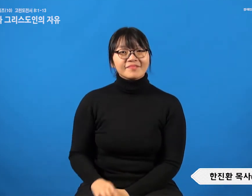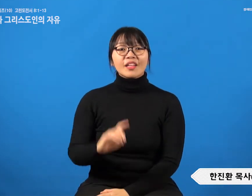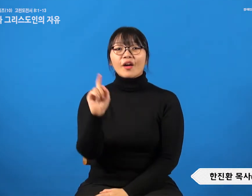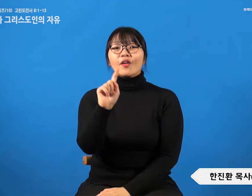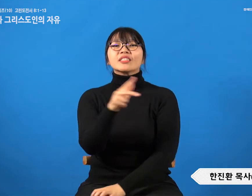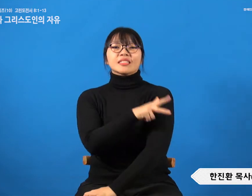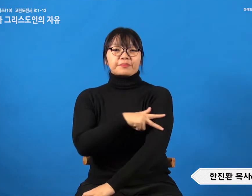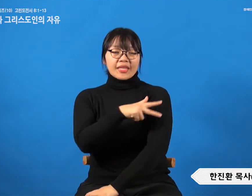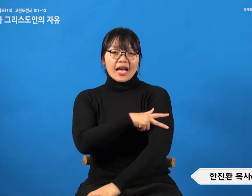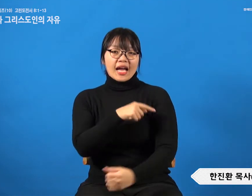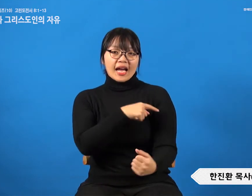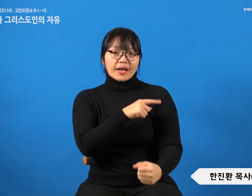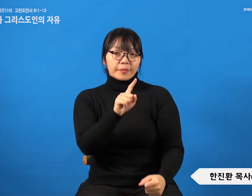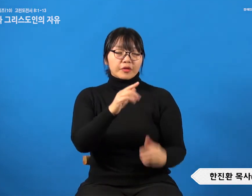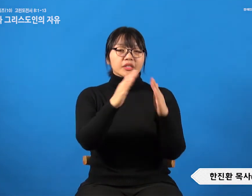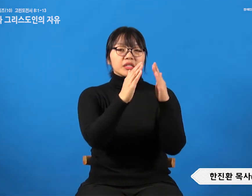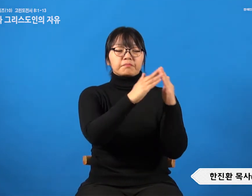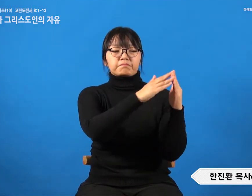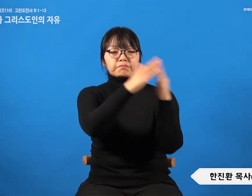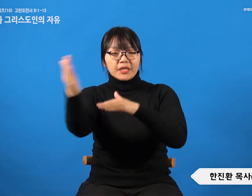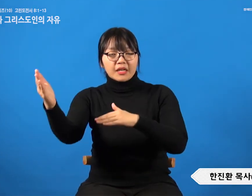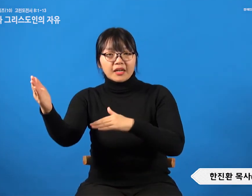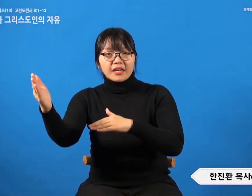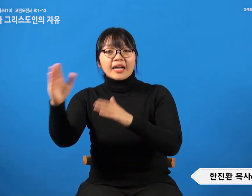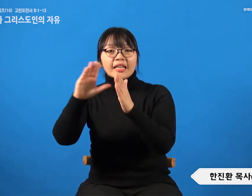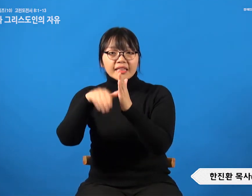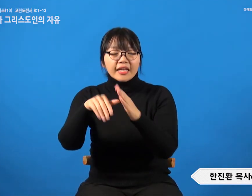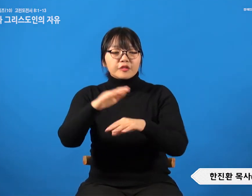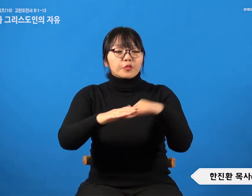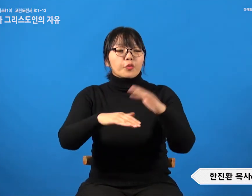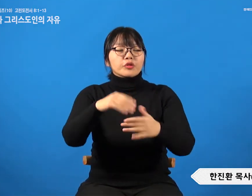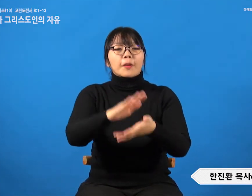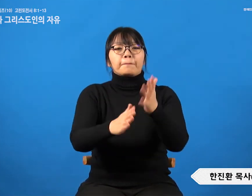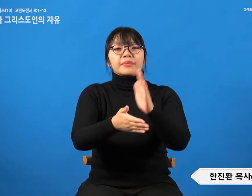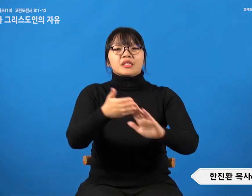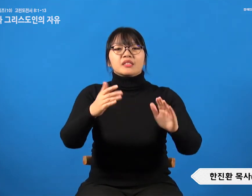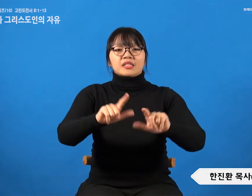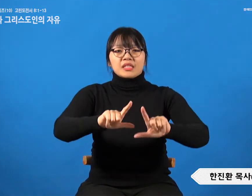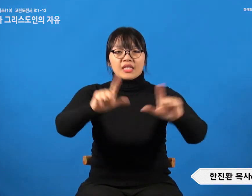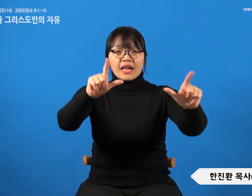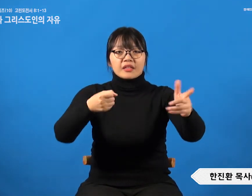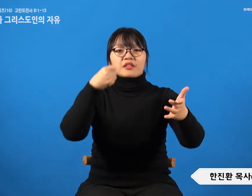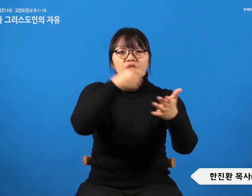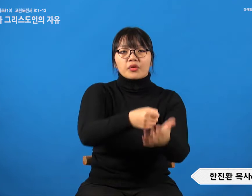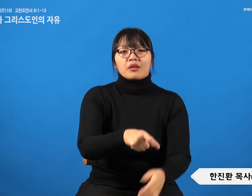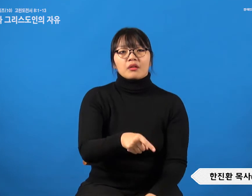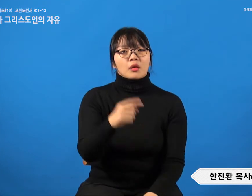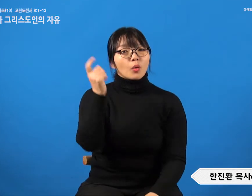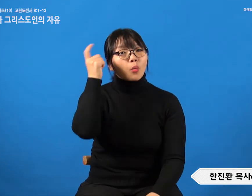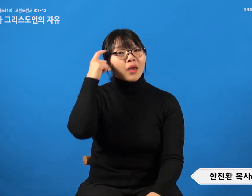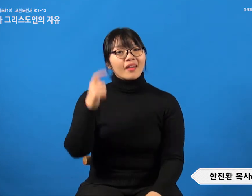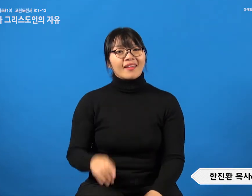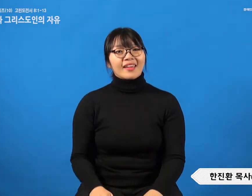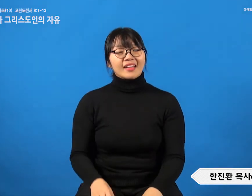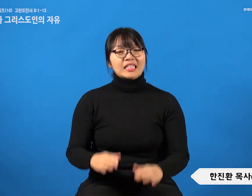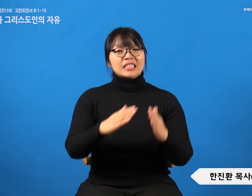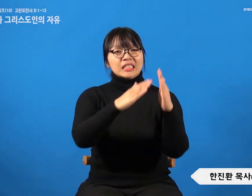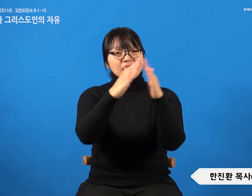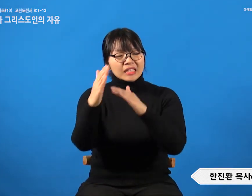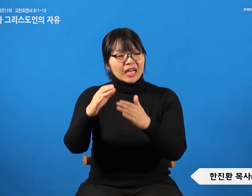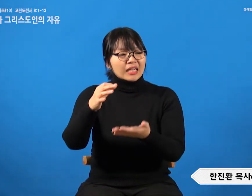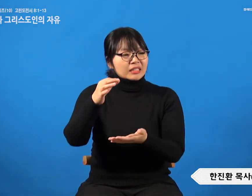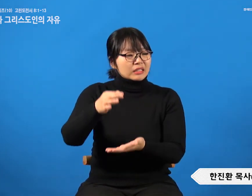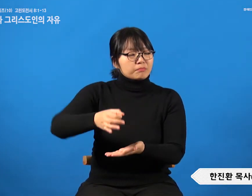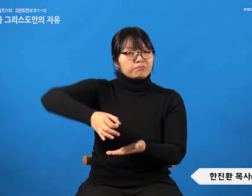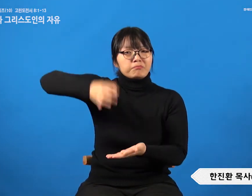집사님은 이사를 할 때도 꼭 손 없는 날을 택해서 합니다. 그날은 이삿짐 센터가 훨씬 더